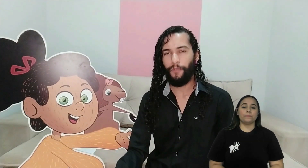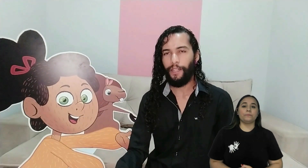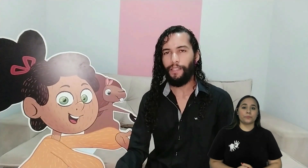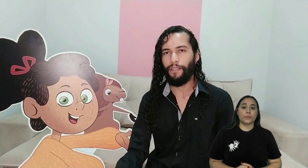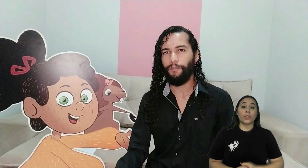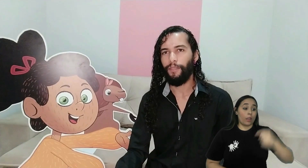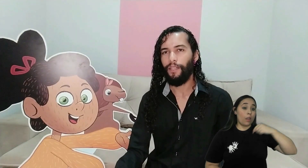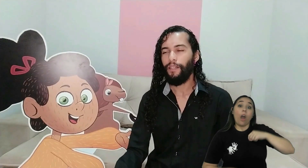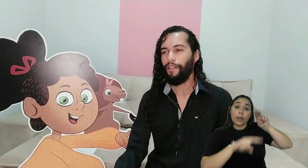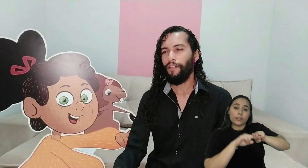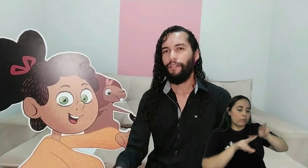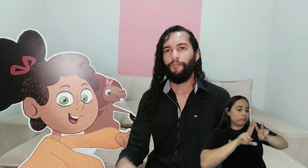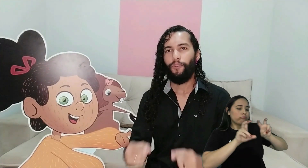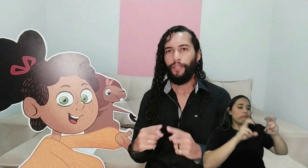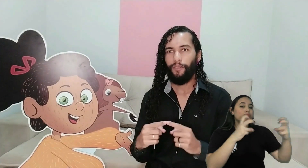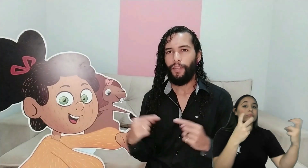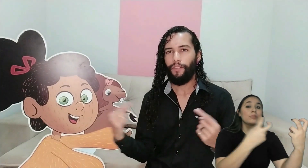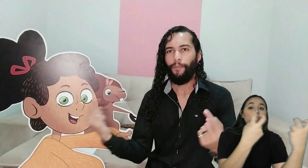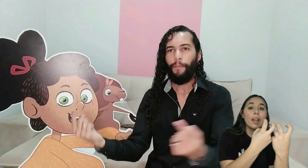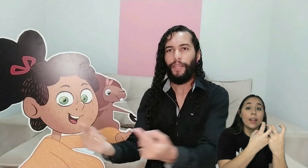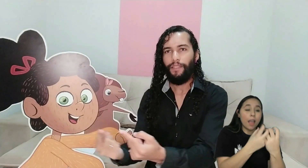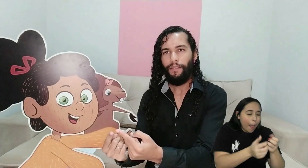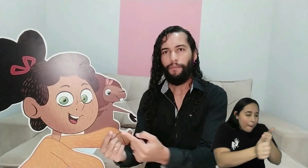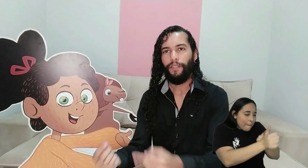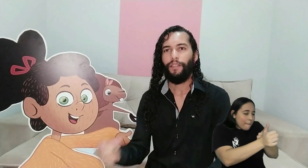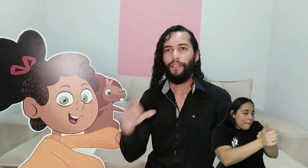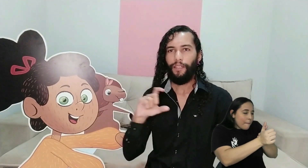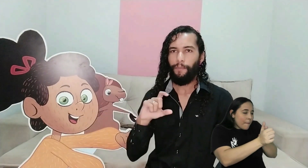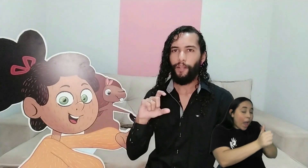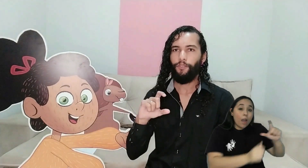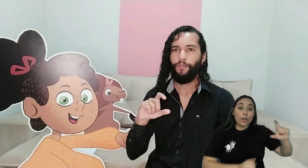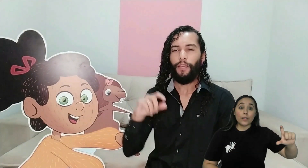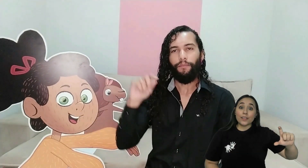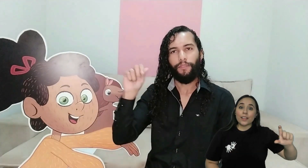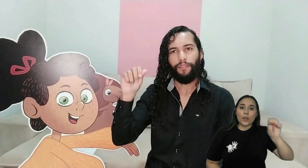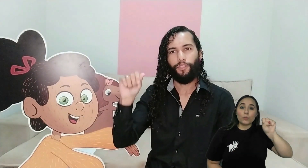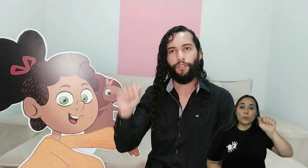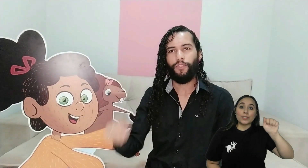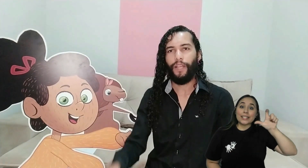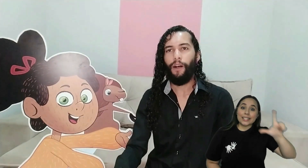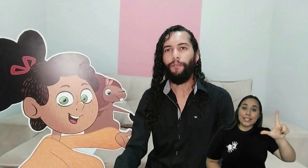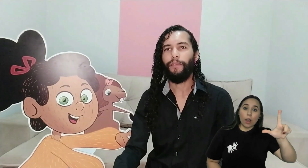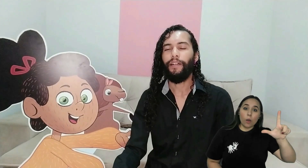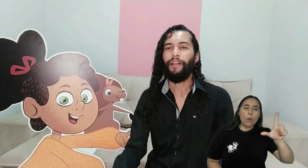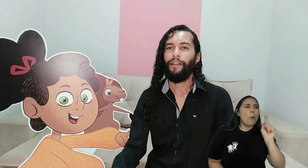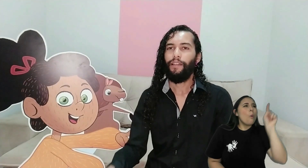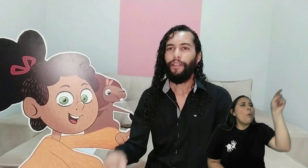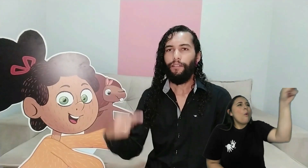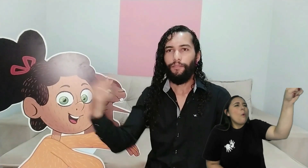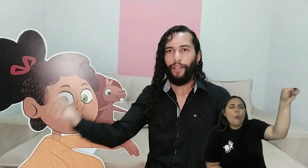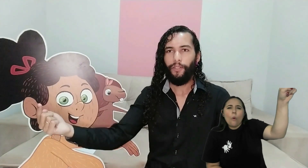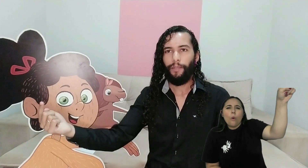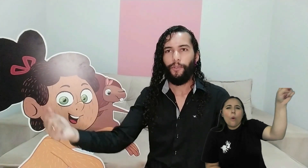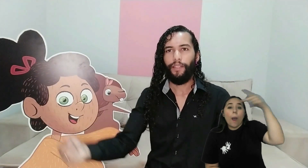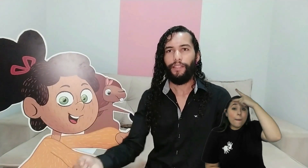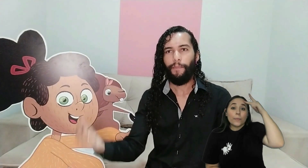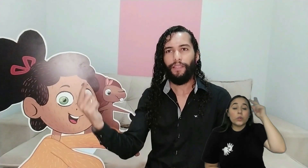de comunicação. Eu estava em uma mesa e aqui perto de mim tinha o Sal e na outra ponta dessa